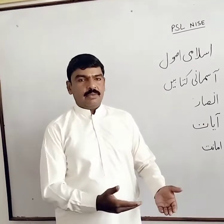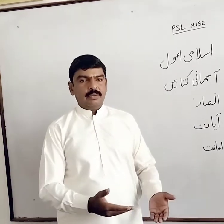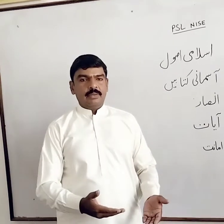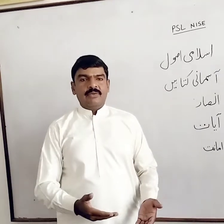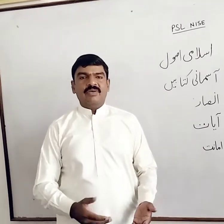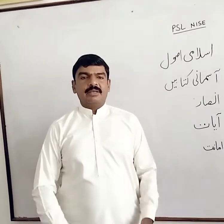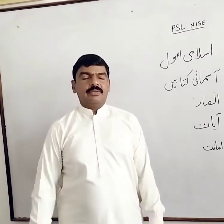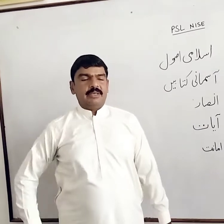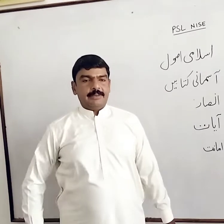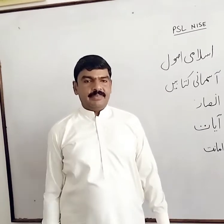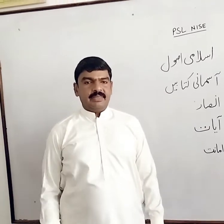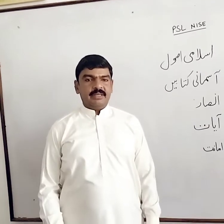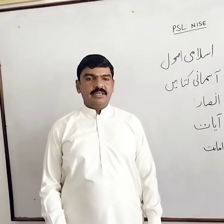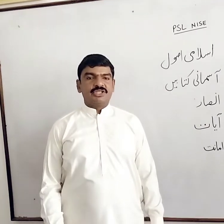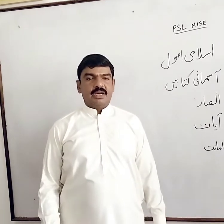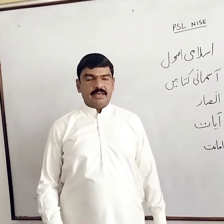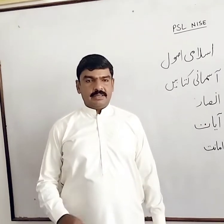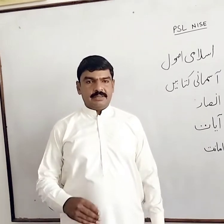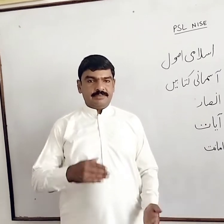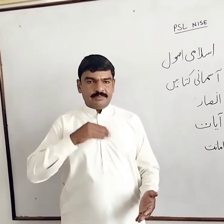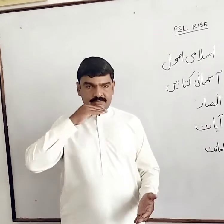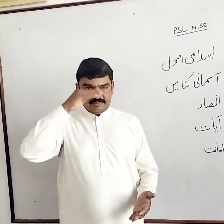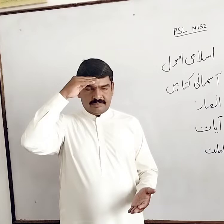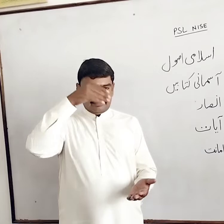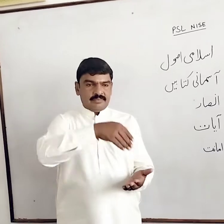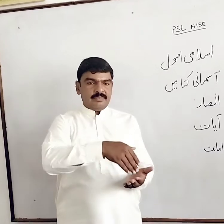کو ویلکم کیا. انصار،